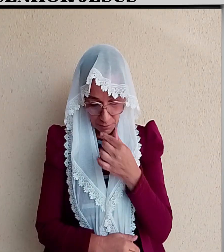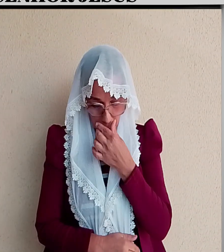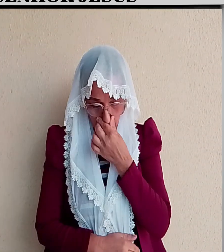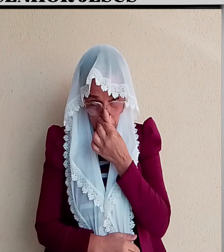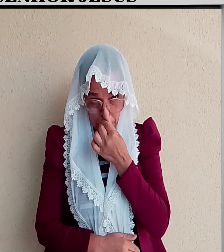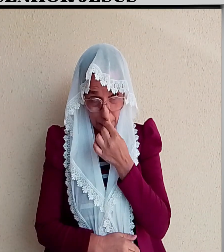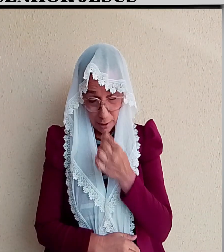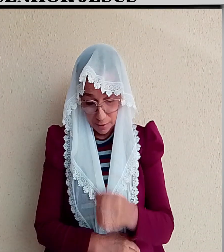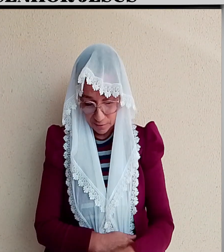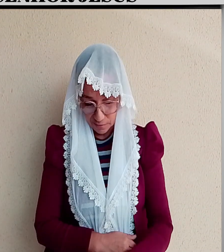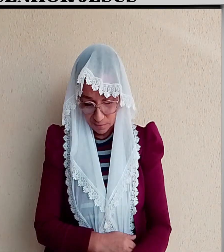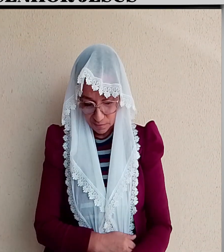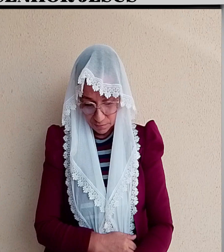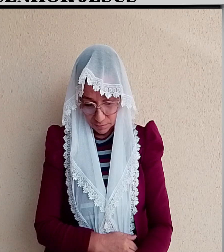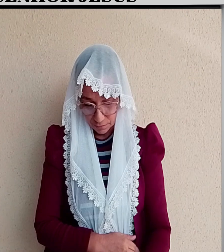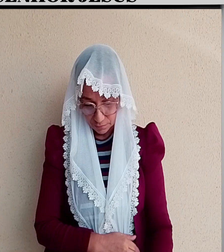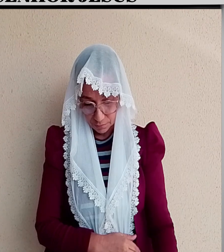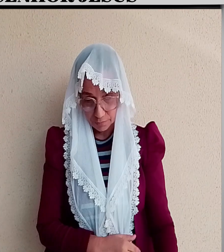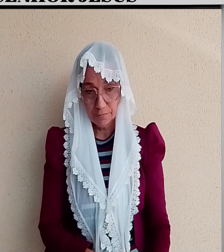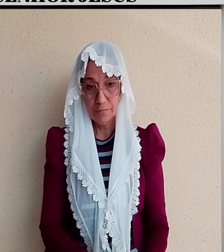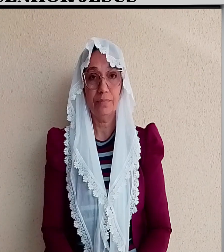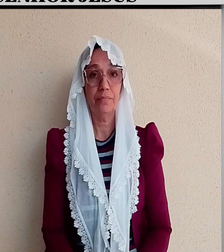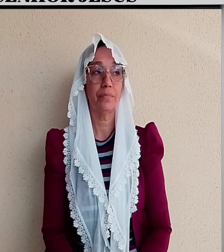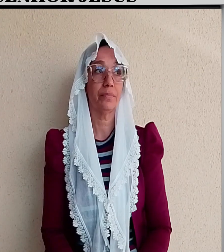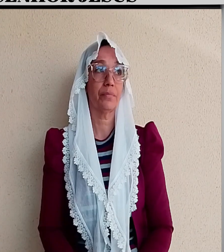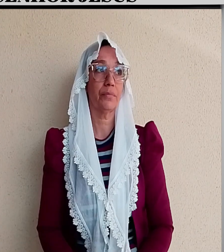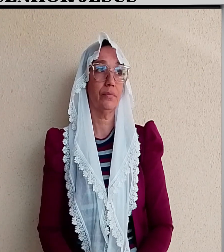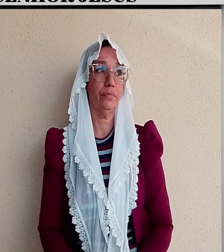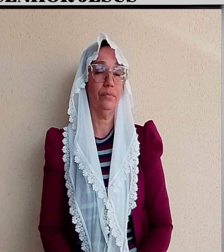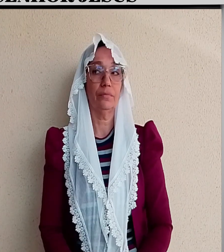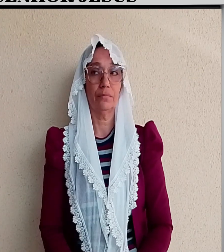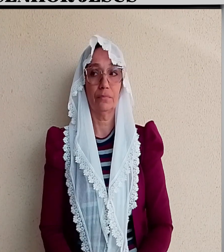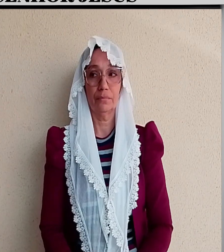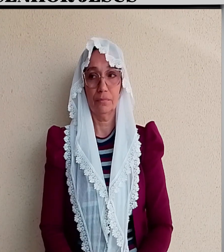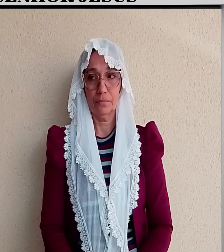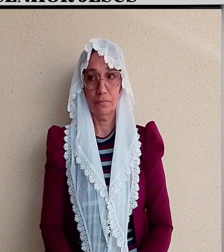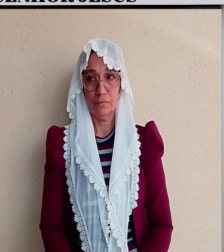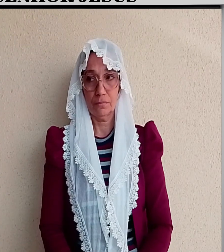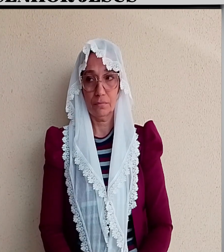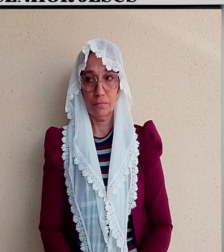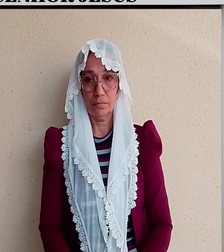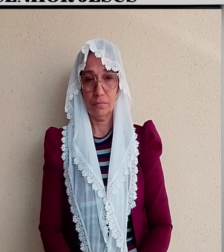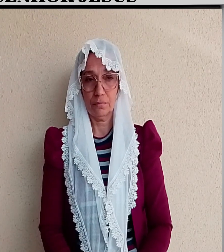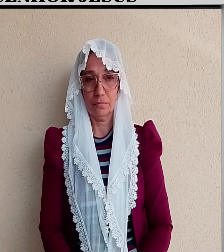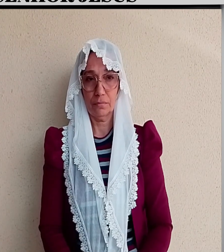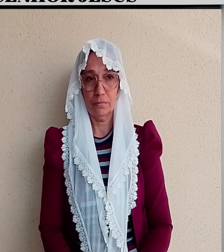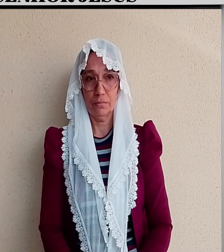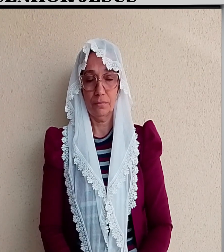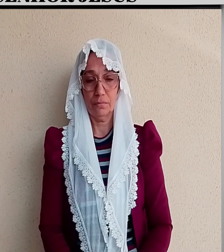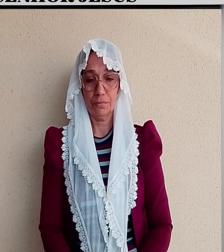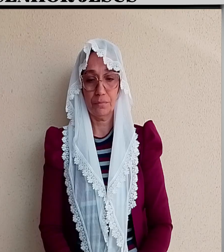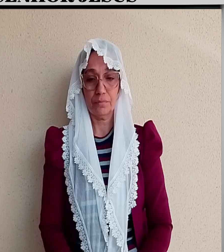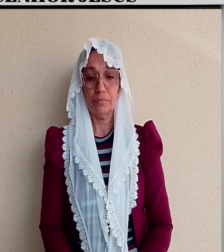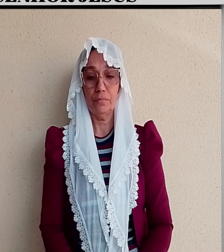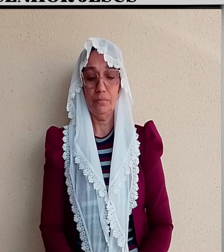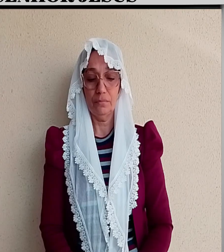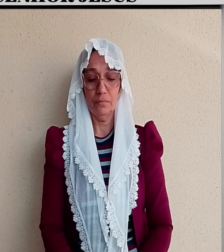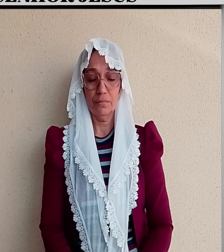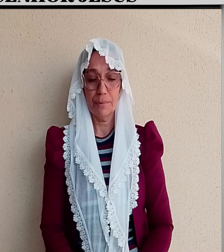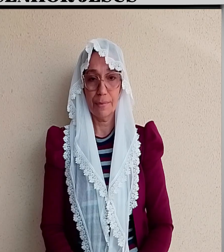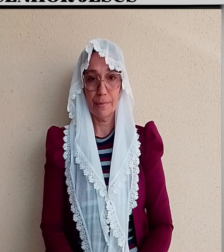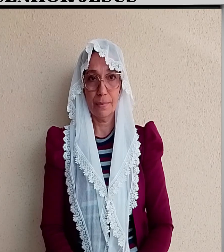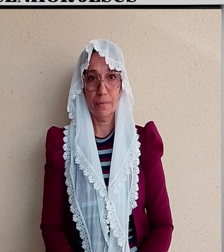Glória, glória a Jesus. Tu és grande e poderoso. Glória, Rei.